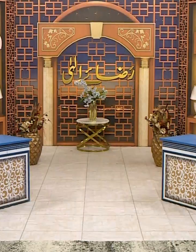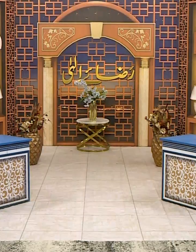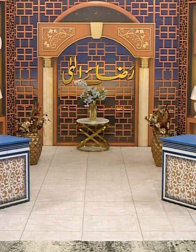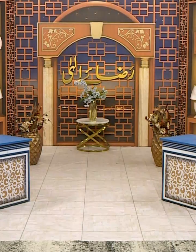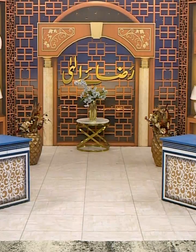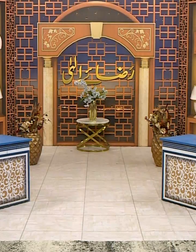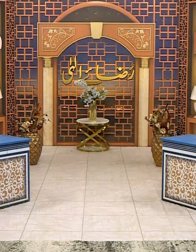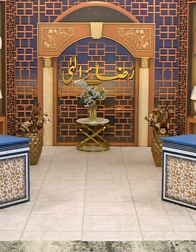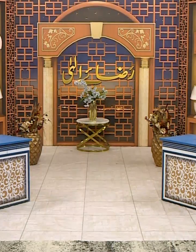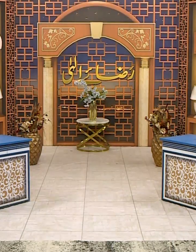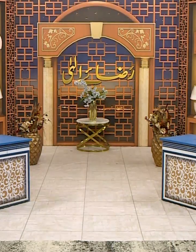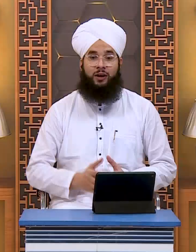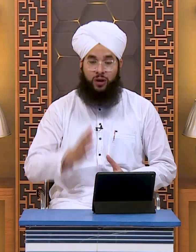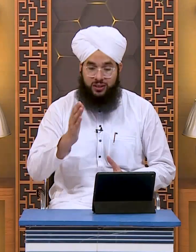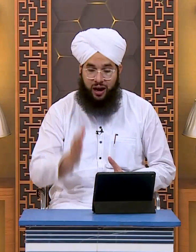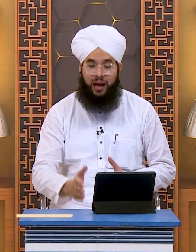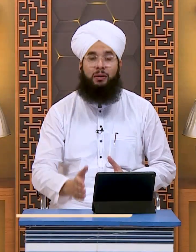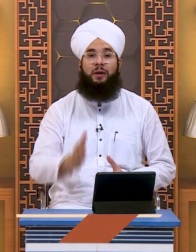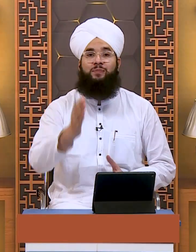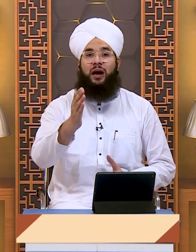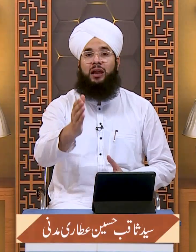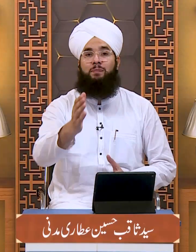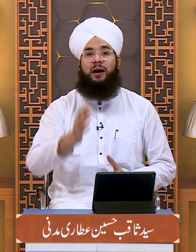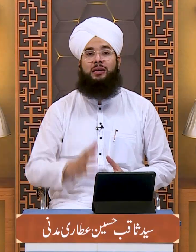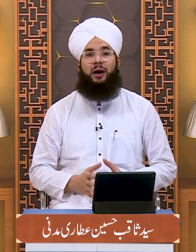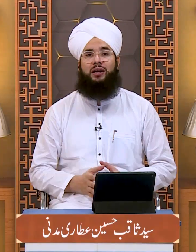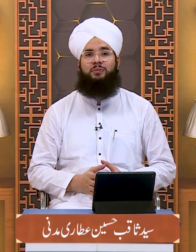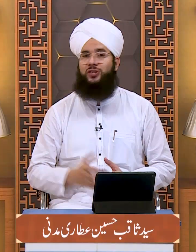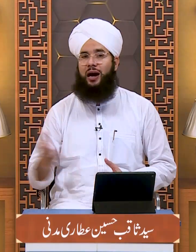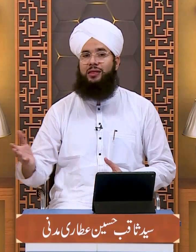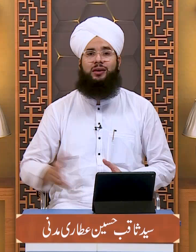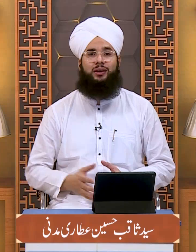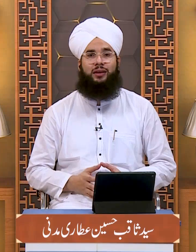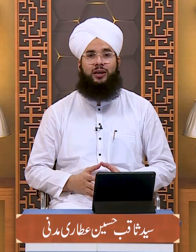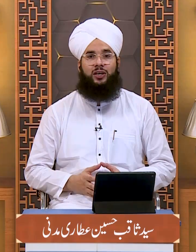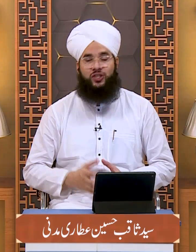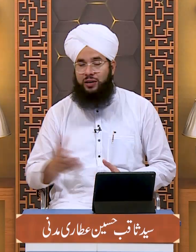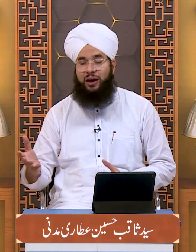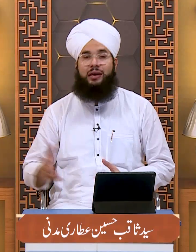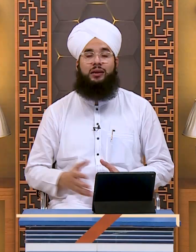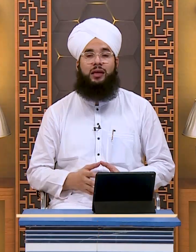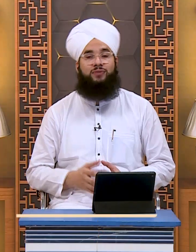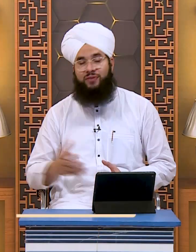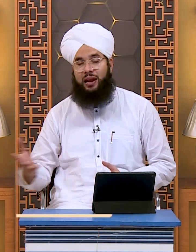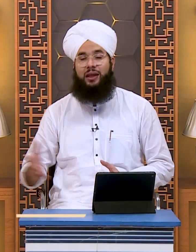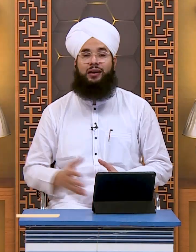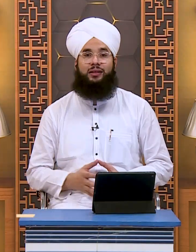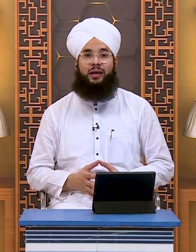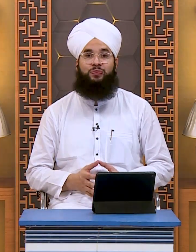دکھوں کے پہاڑ ٹوٹ چکے ہوں، وہ اس حال میں بھی اللہ پاک کی بارگاہ میں شکایت نہیں کرتے ہیں، شکوہ نہیں کرتے ہیں، واویلا نہیں کرتے ہیں،